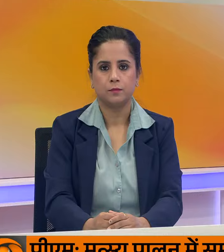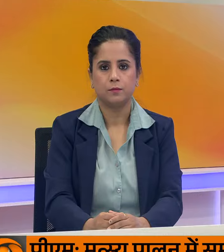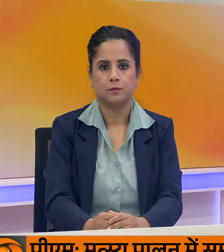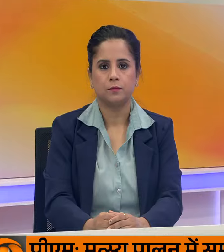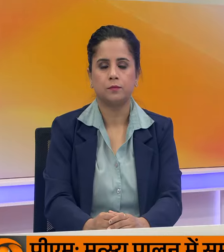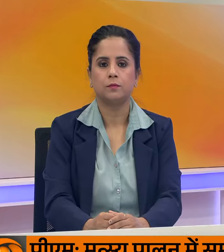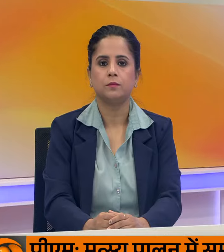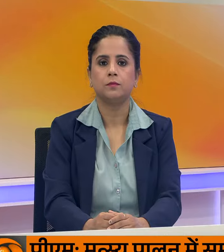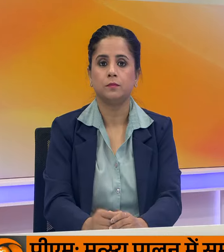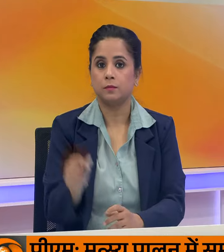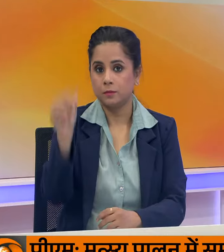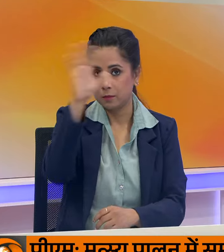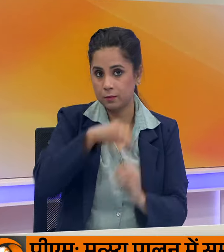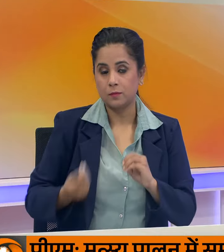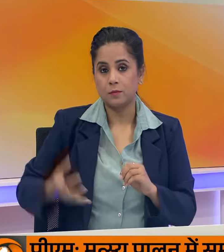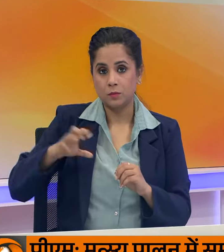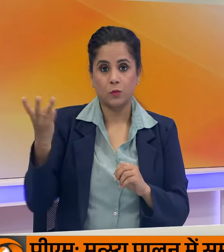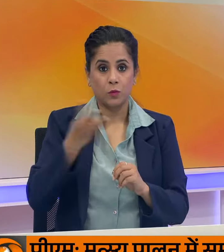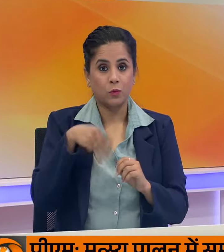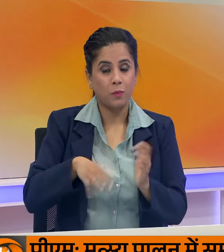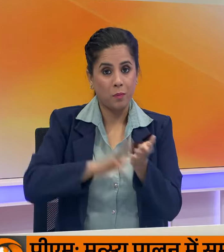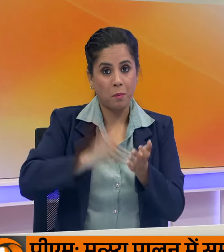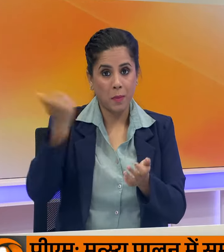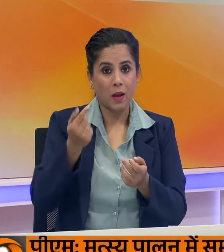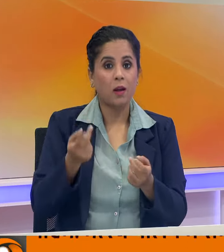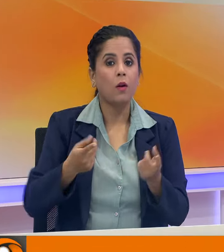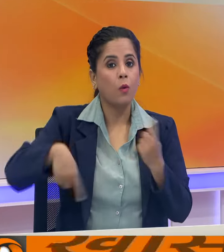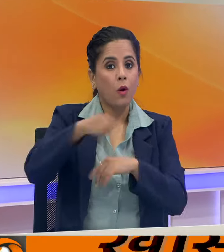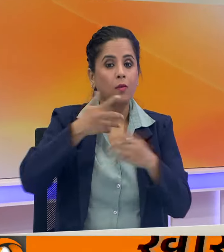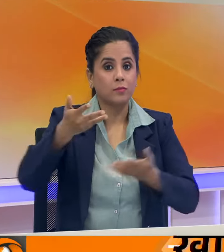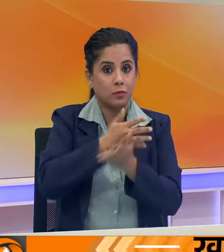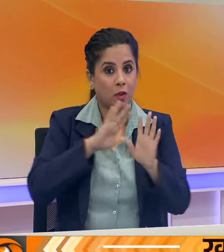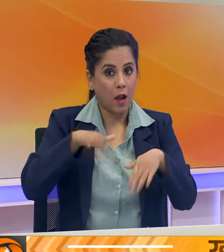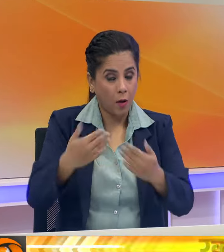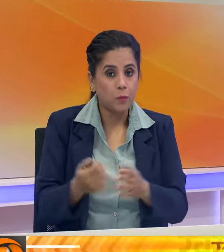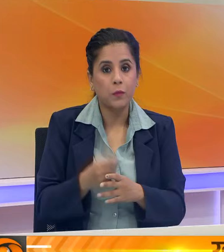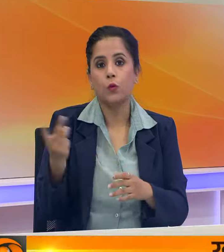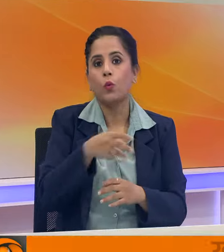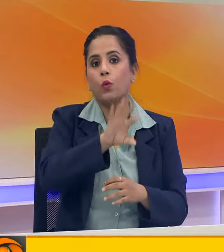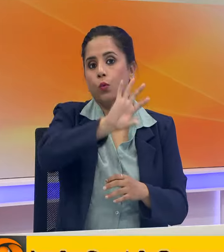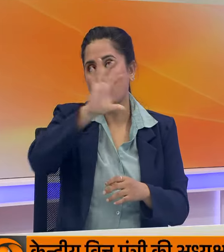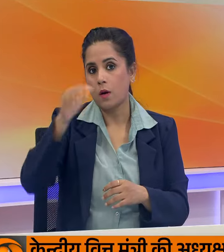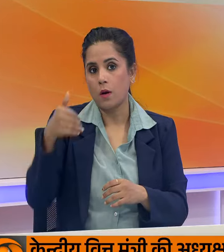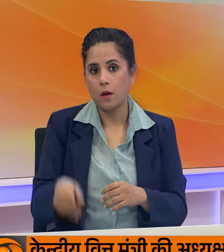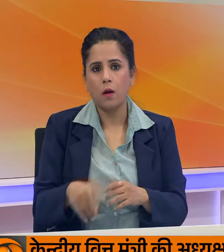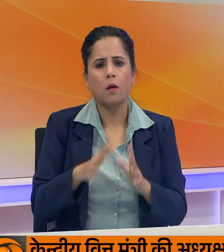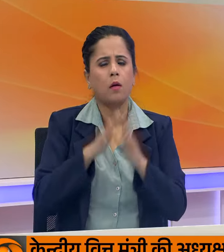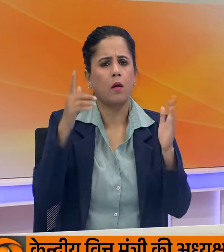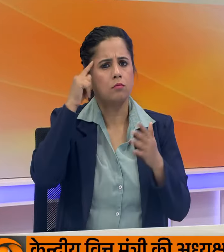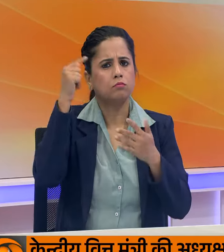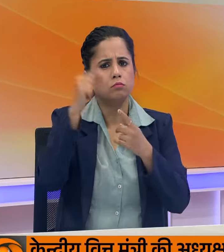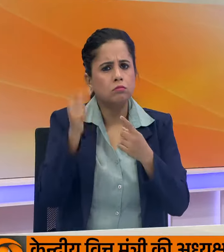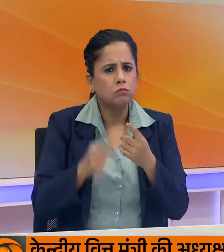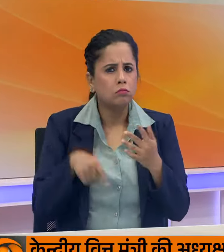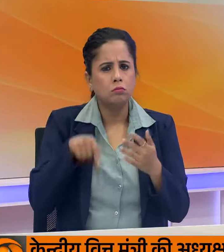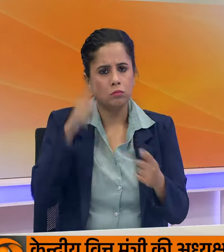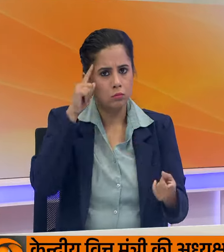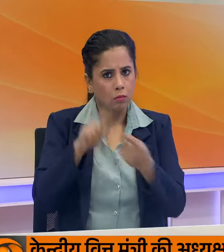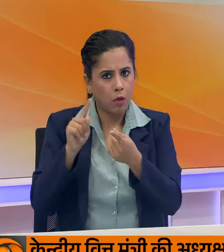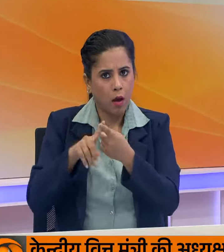है और भारत बांग्लादेश प्रतिनिधि मंडल स्तर वार्ता के बाद दोनों देशों के बीच कई सहमति पत्रों और